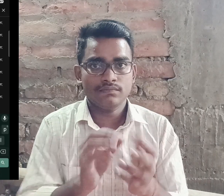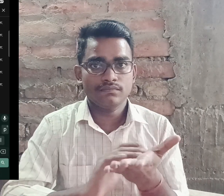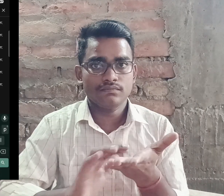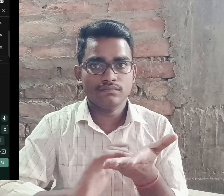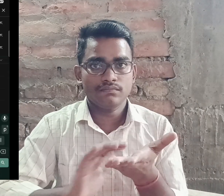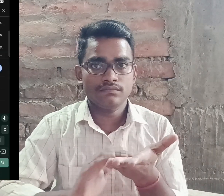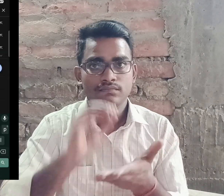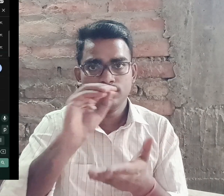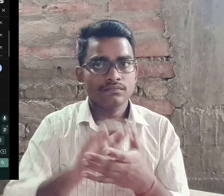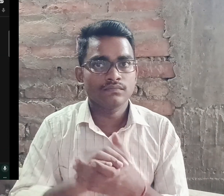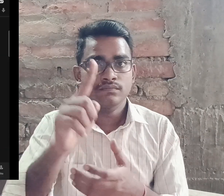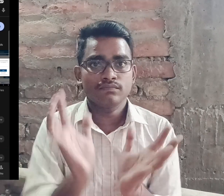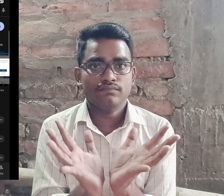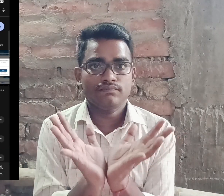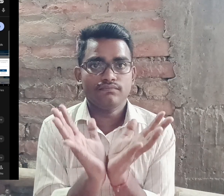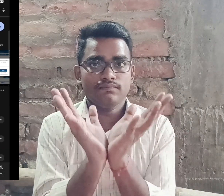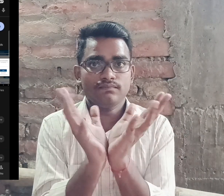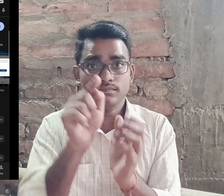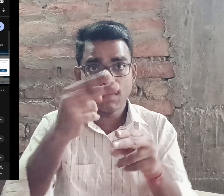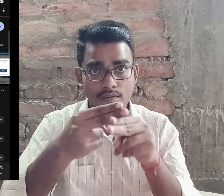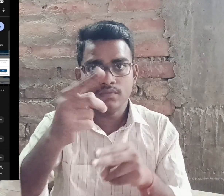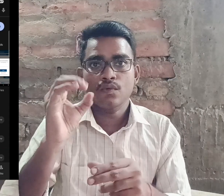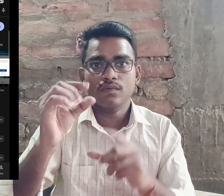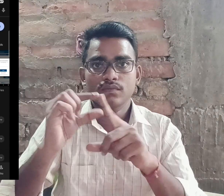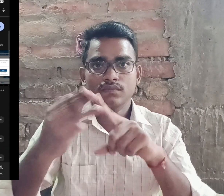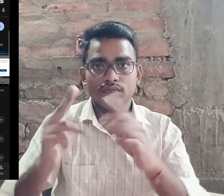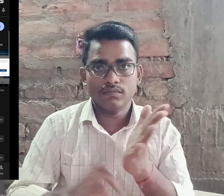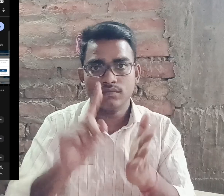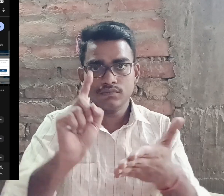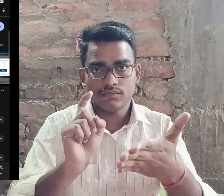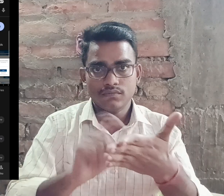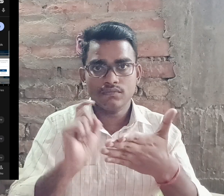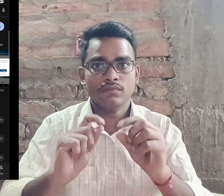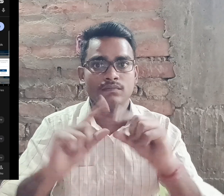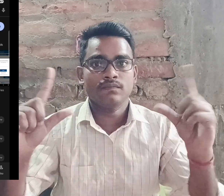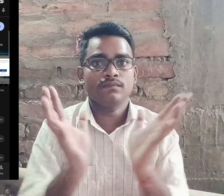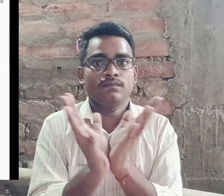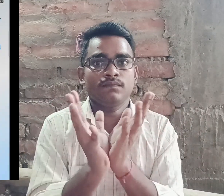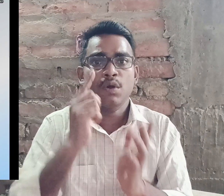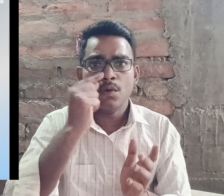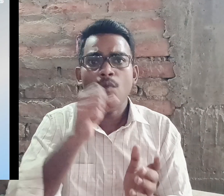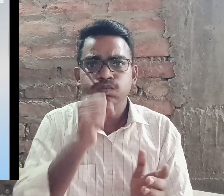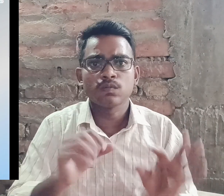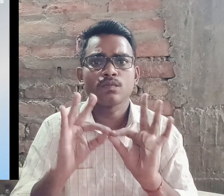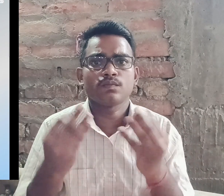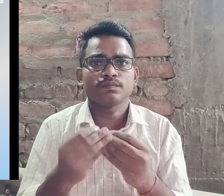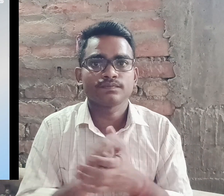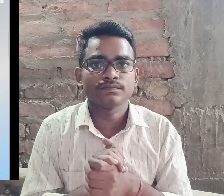ॲपमधून कसे हयात प्रमाणपत्र काढायचे ते बघणार आहोत. सर्वात आधी बेनिफिशरी सत्यापन ॲप प्ले स्टोअरवरून डाउनलोड करा. त्यासोबतच एक फेस ID